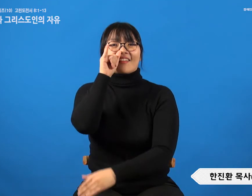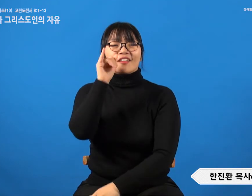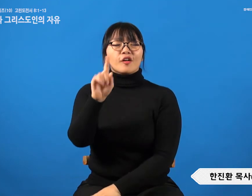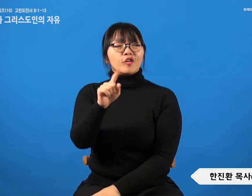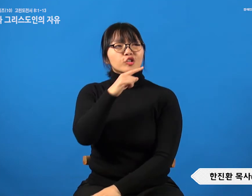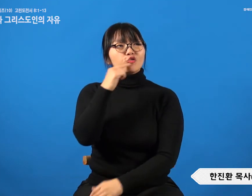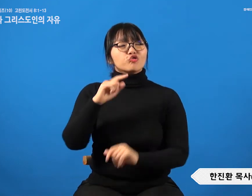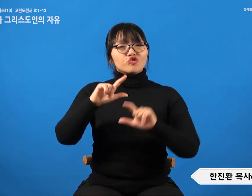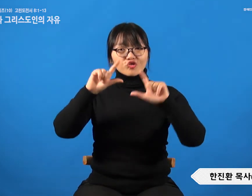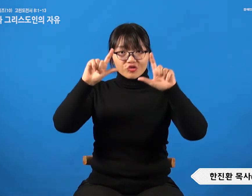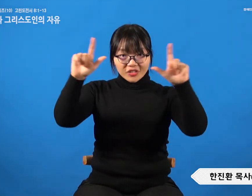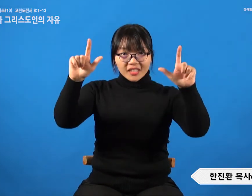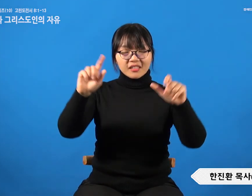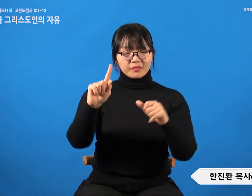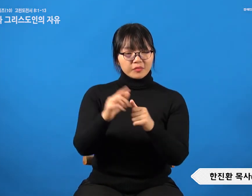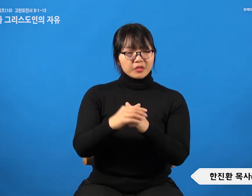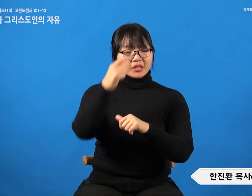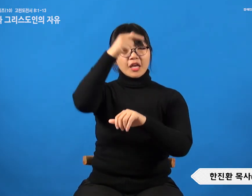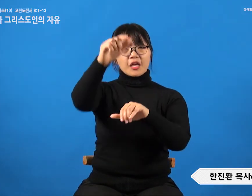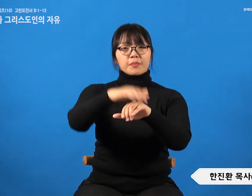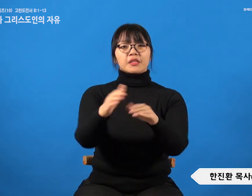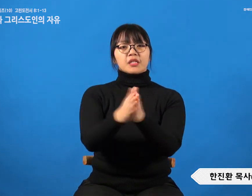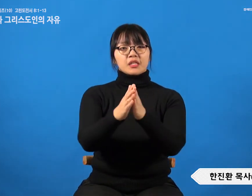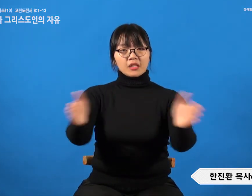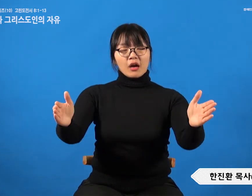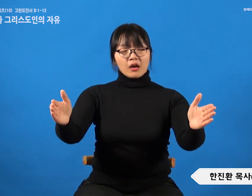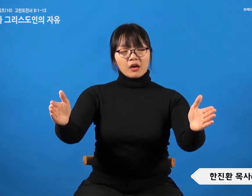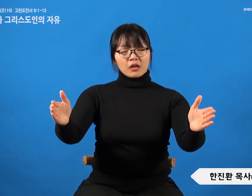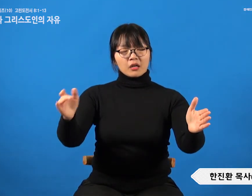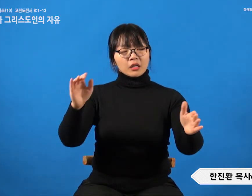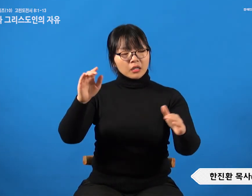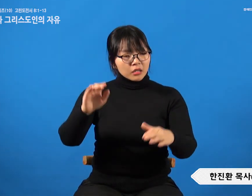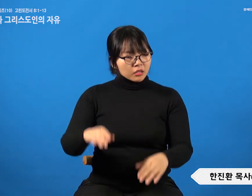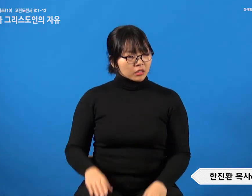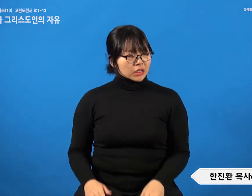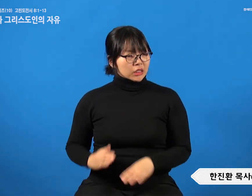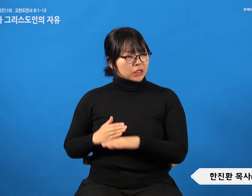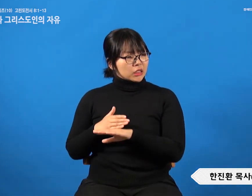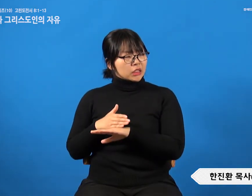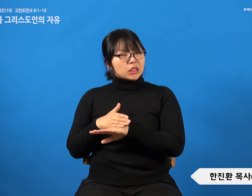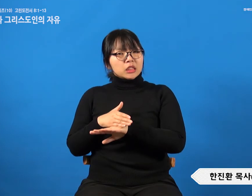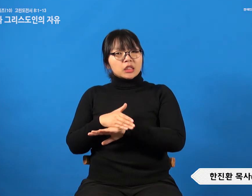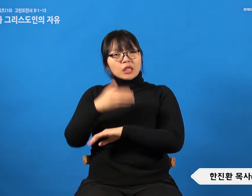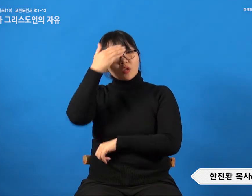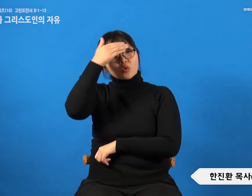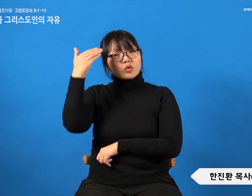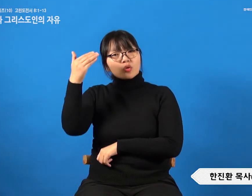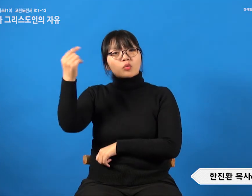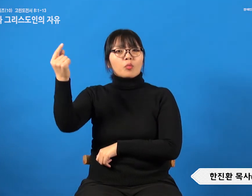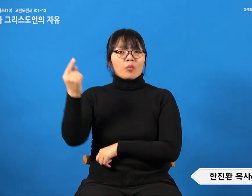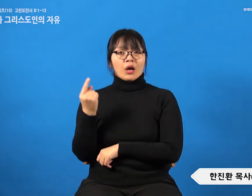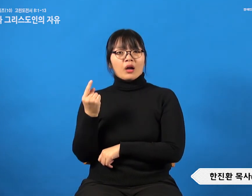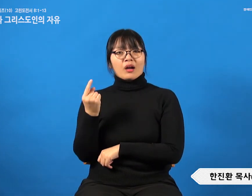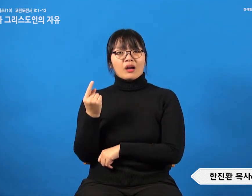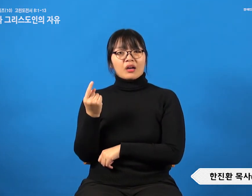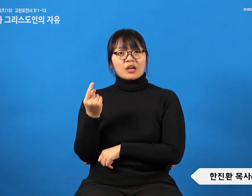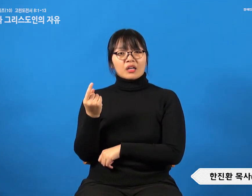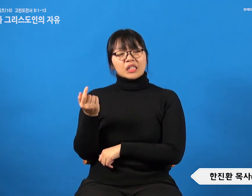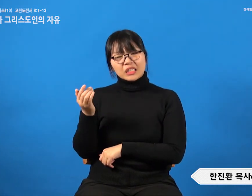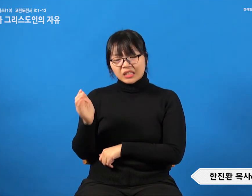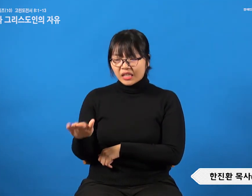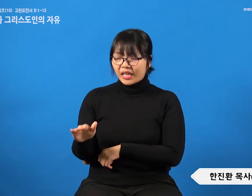주일날 예배가 시작이 되고 좀 진행이 됐는데 늦게 청년 하나가 들어섰습니다.